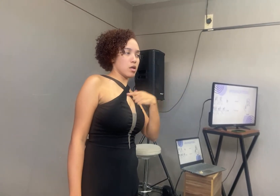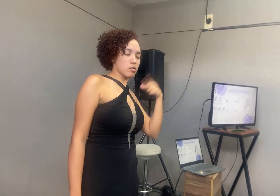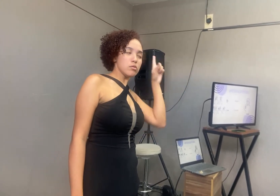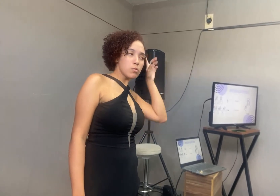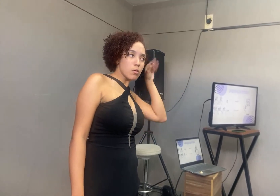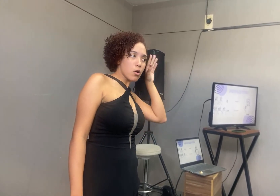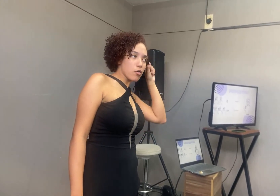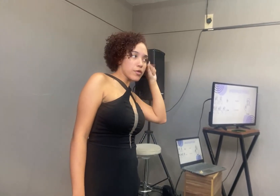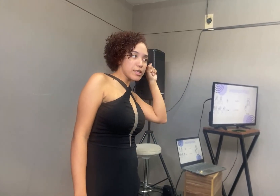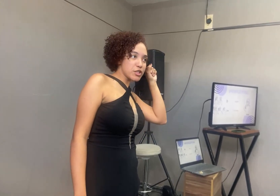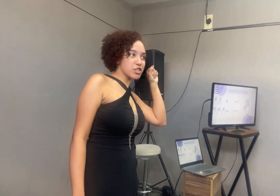sei. Ouvinte.